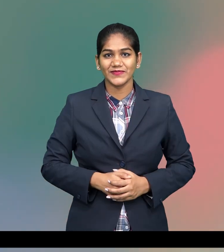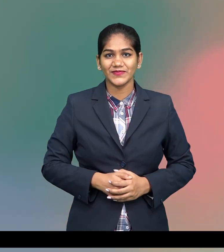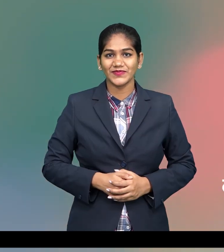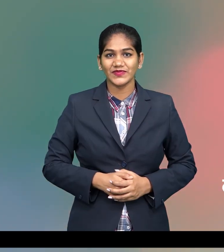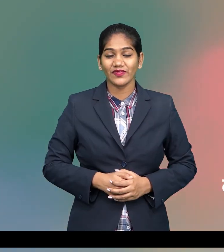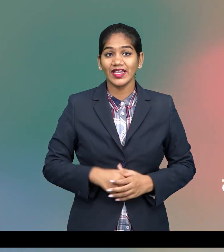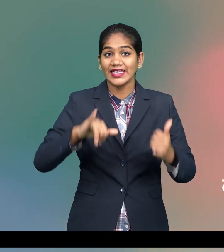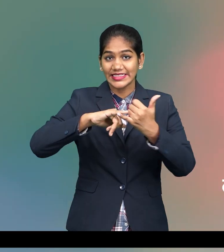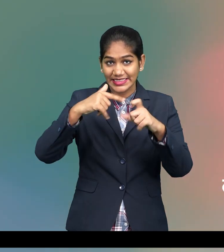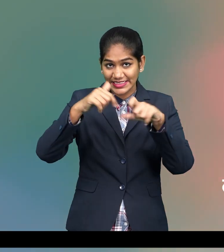ಋತುಗಳು: